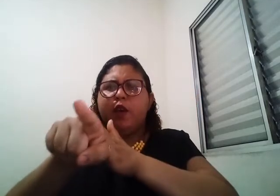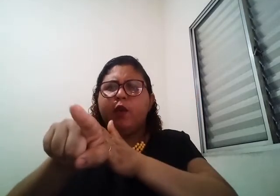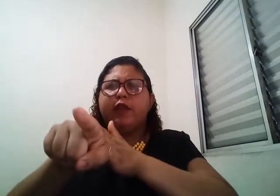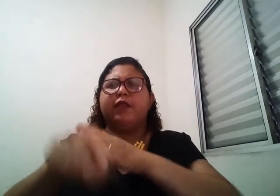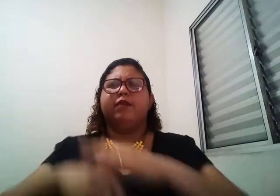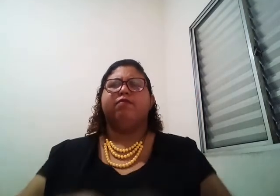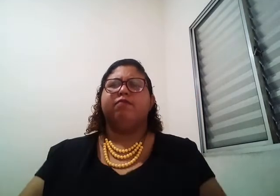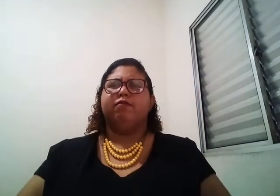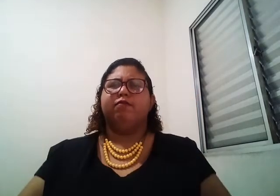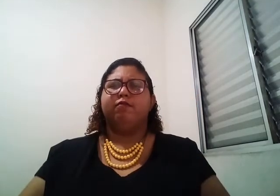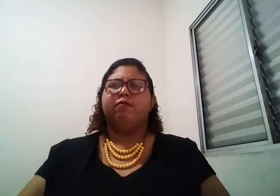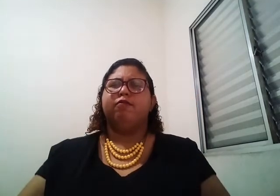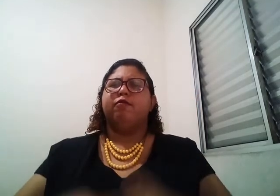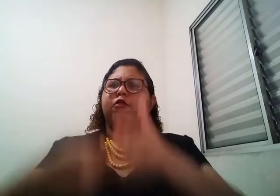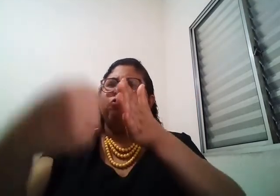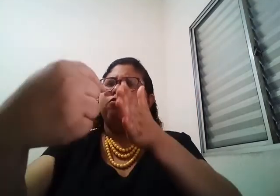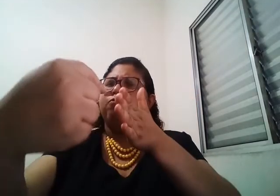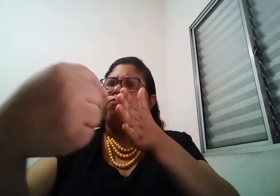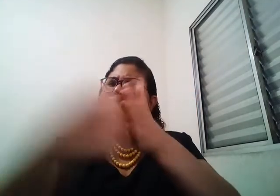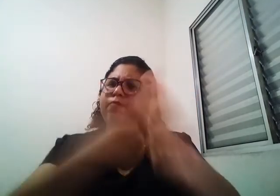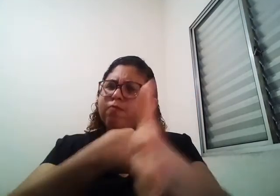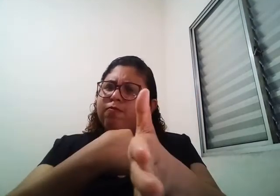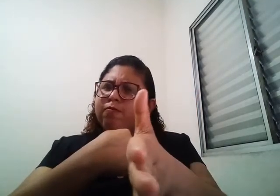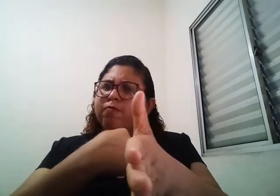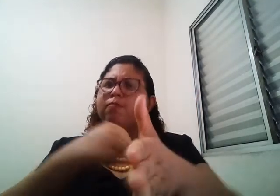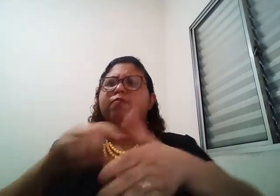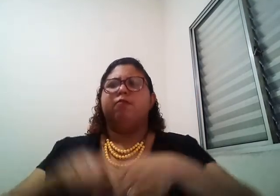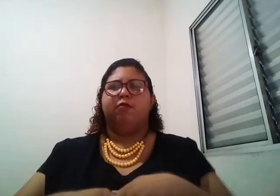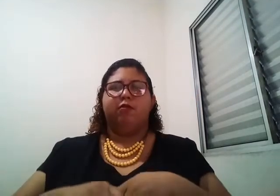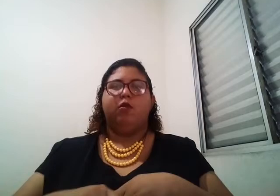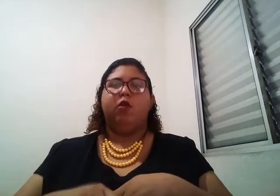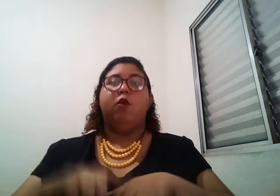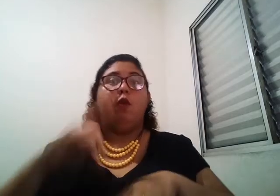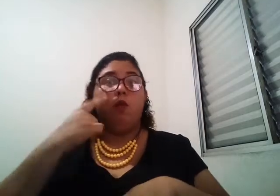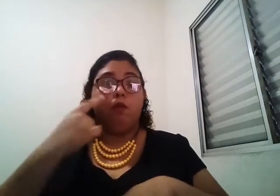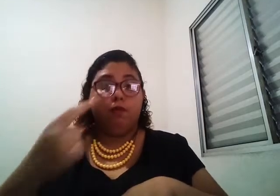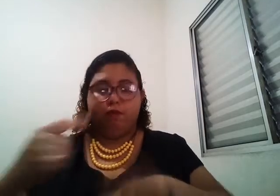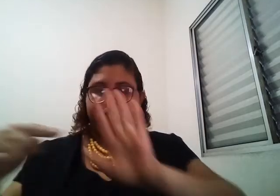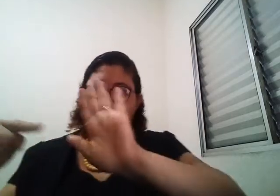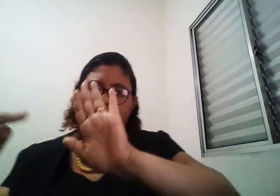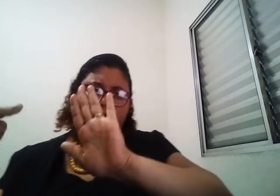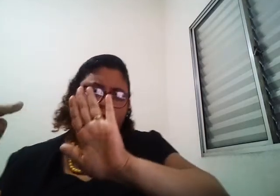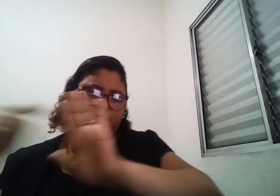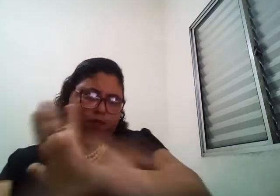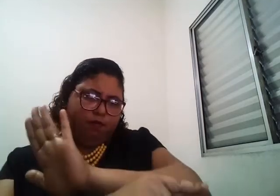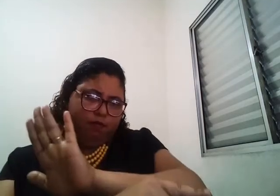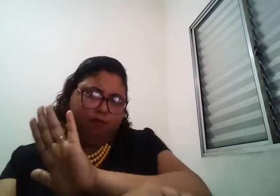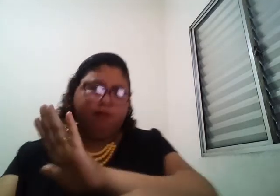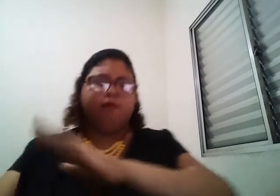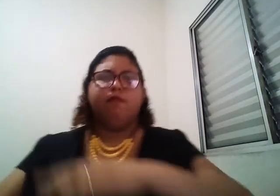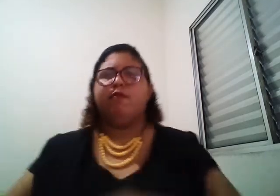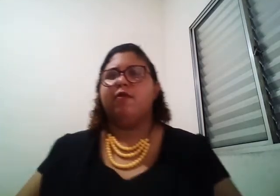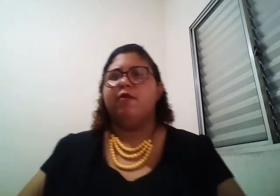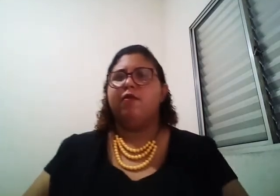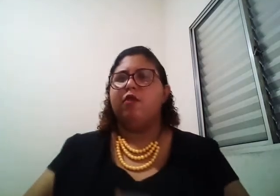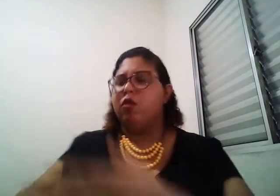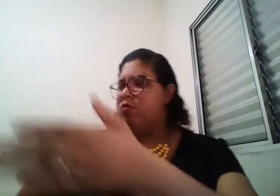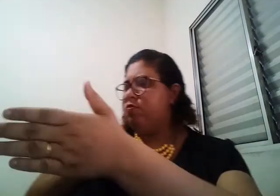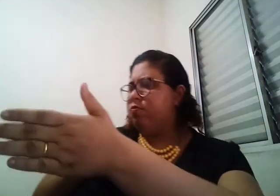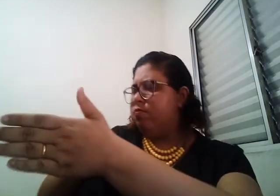João perguntou para Maria. Maria perguntou para o João. Vejam que envolve o movimento